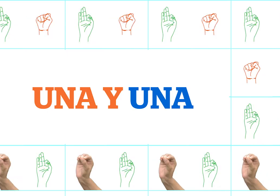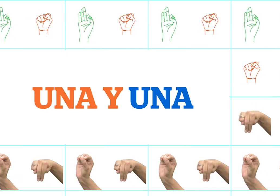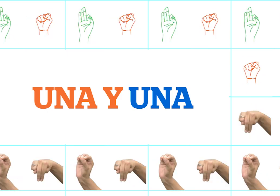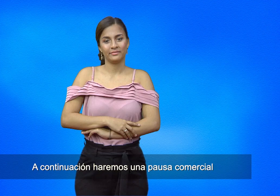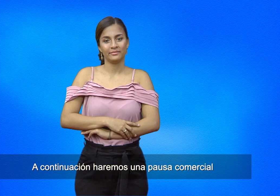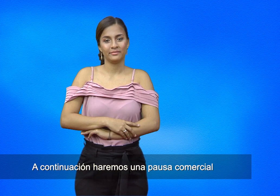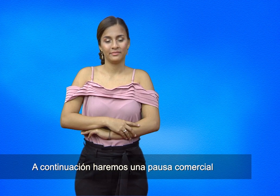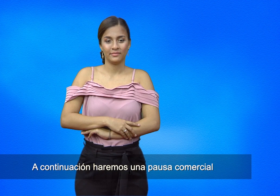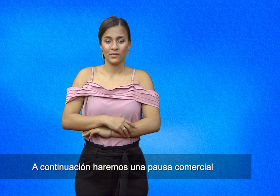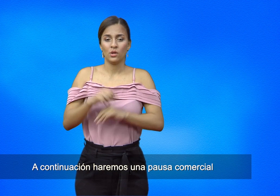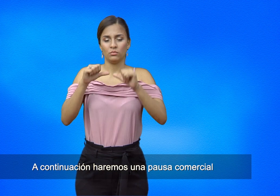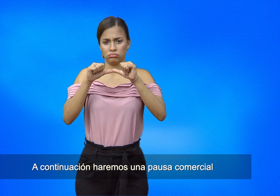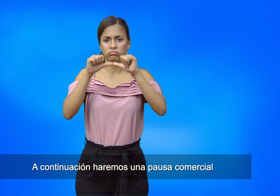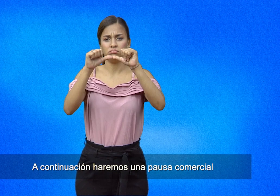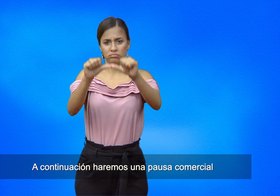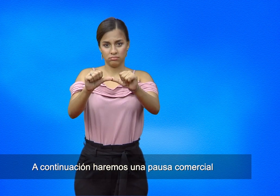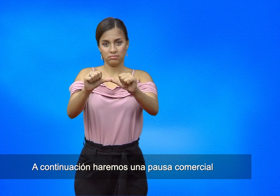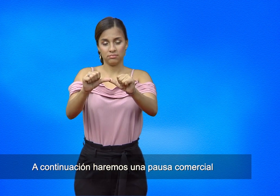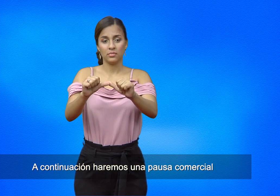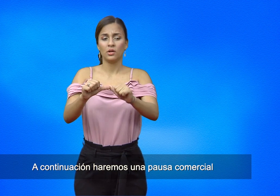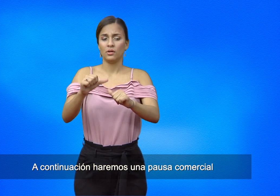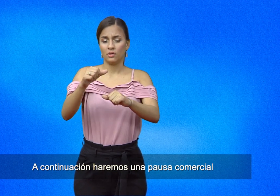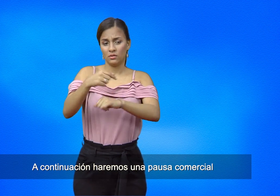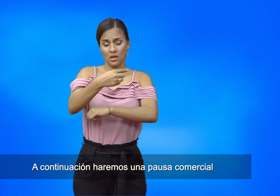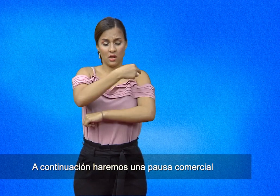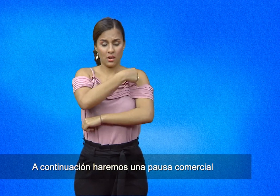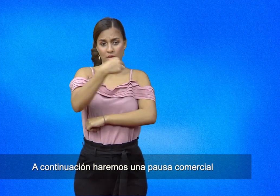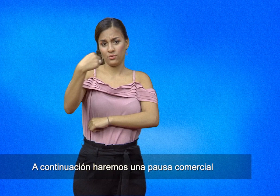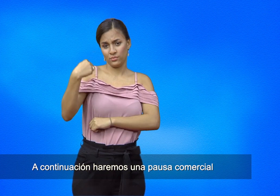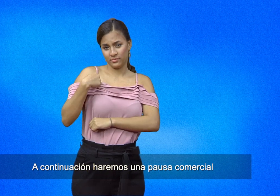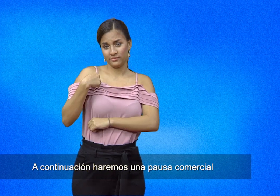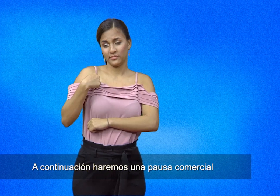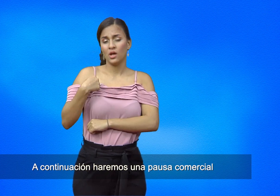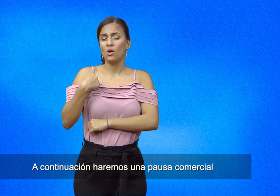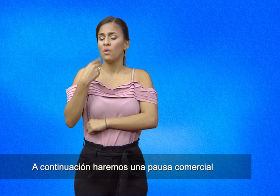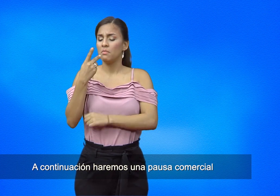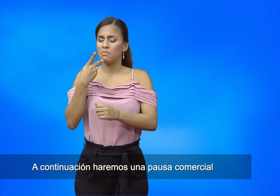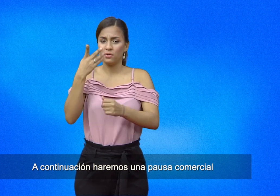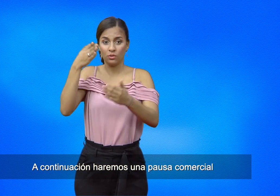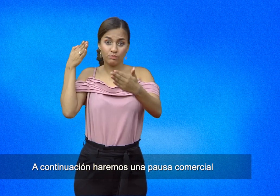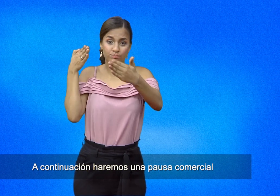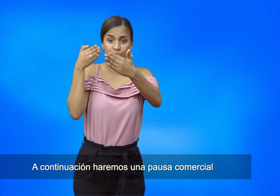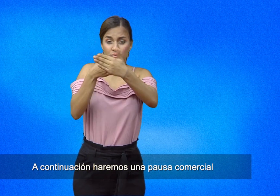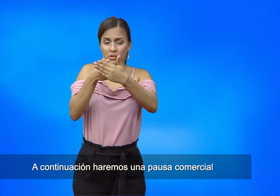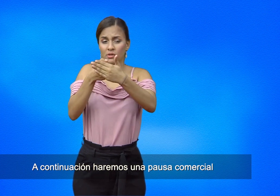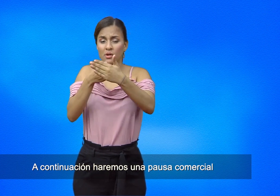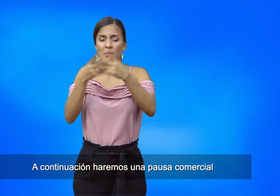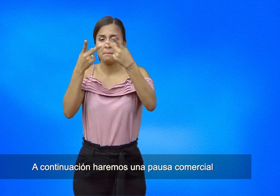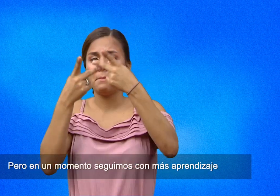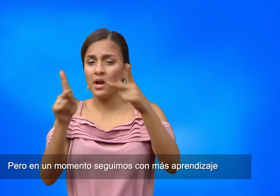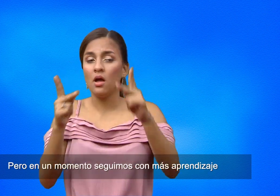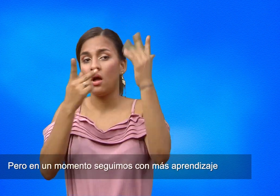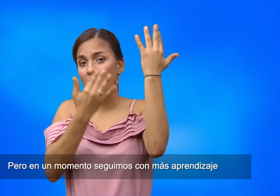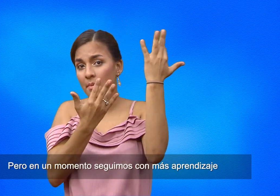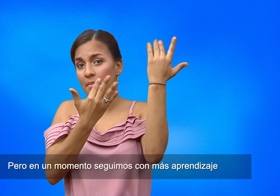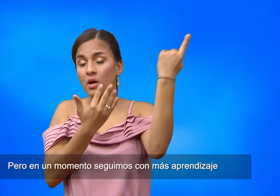a continuación haremos una pausa como sea pero en un momento